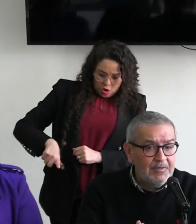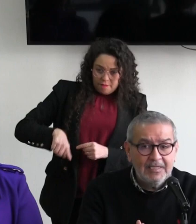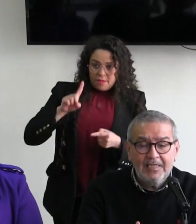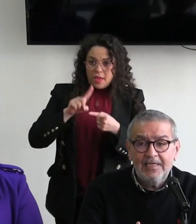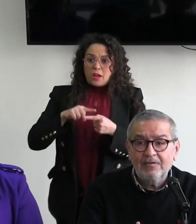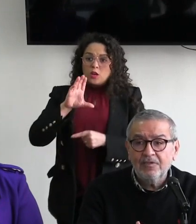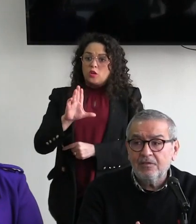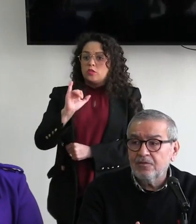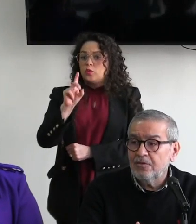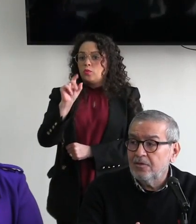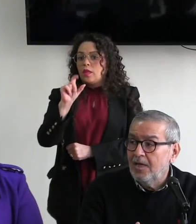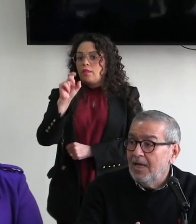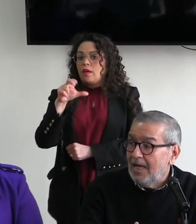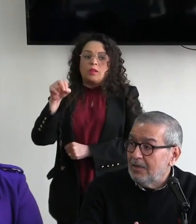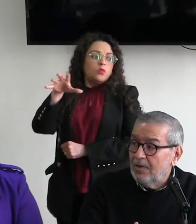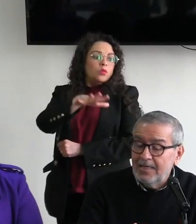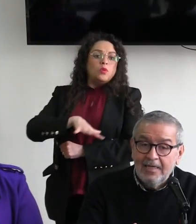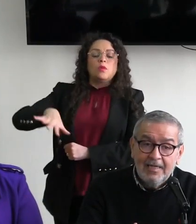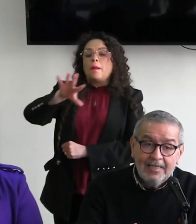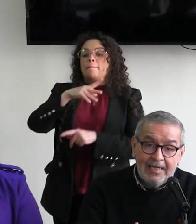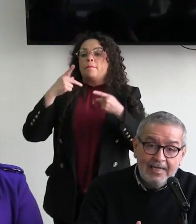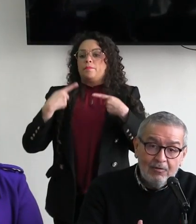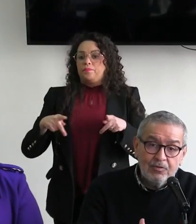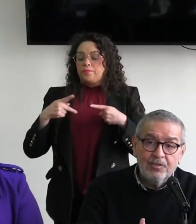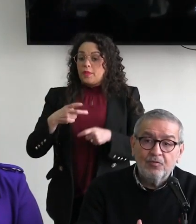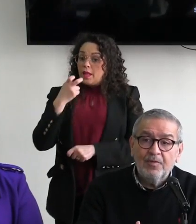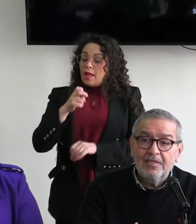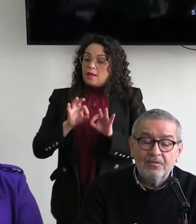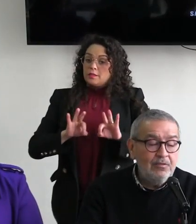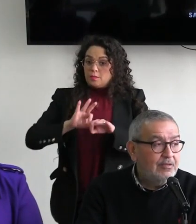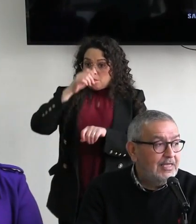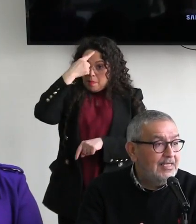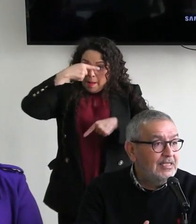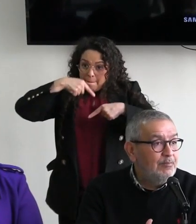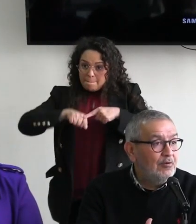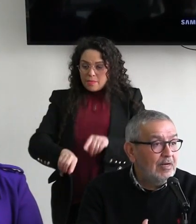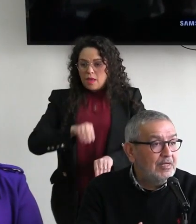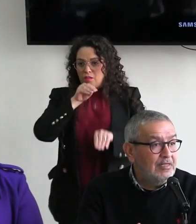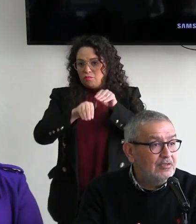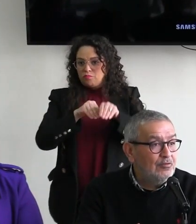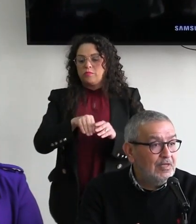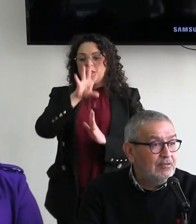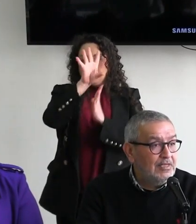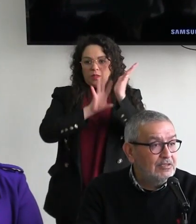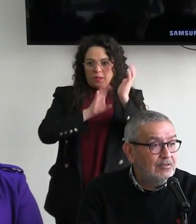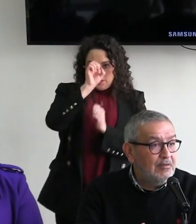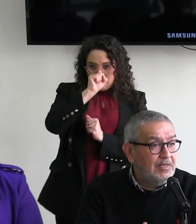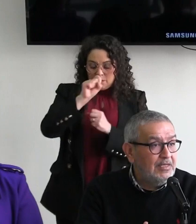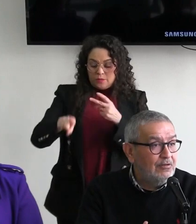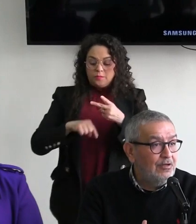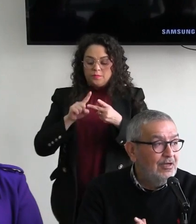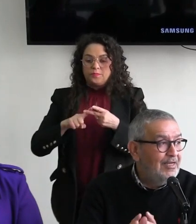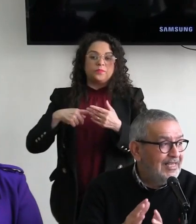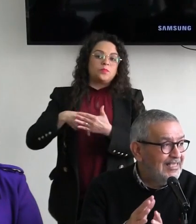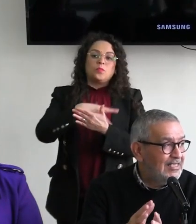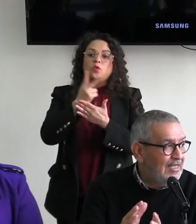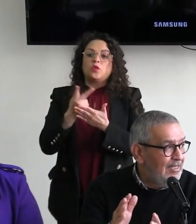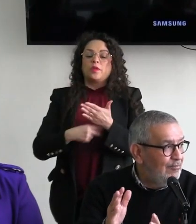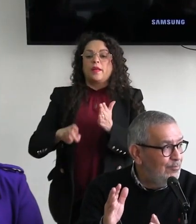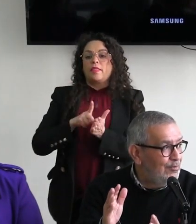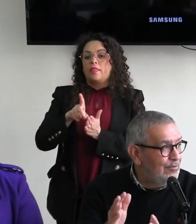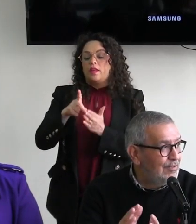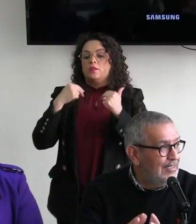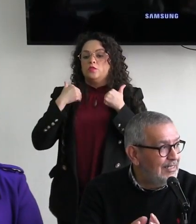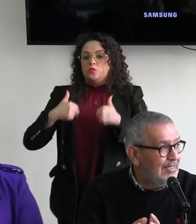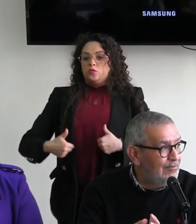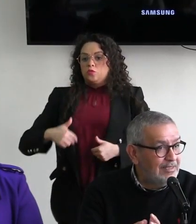base fundamental de la Constitución, al igual que otro instrumento que es el Programa de Derechos Humanos de la Ciudad de México, que está